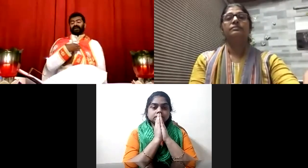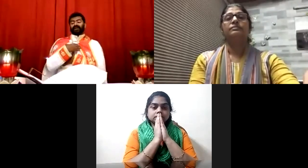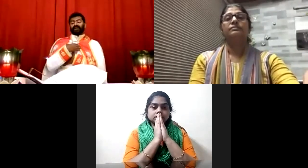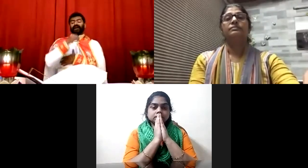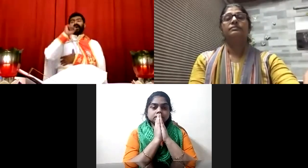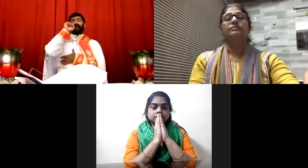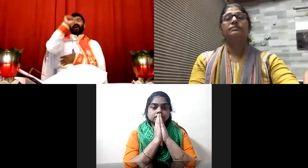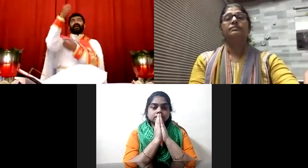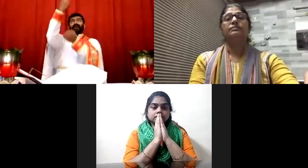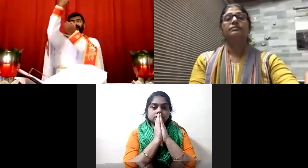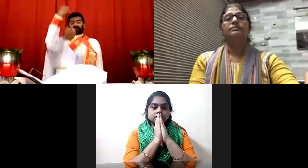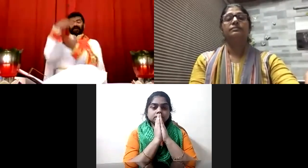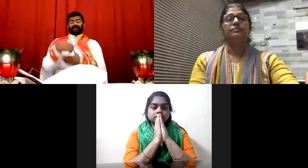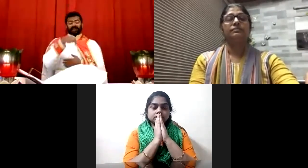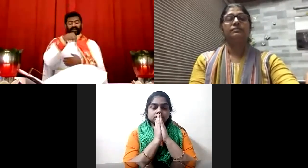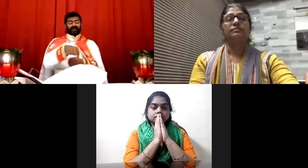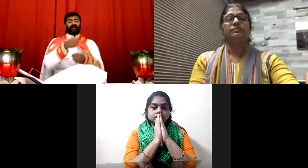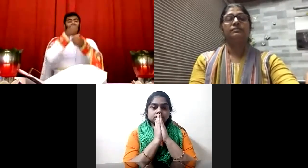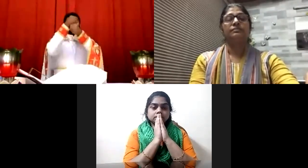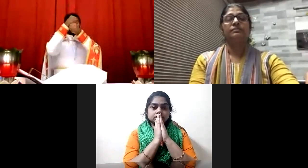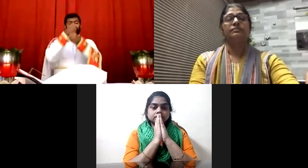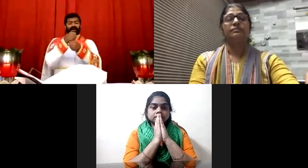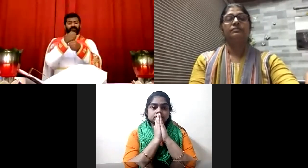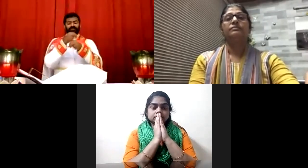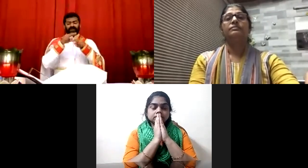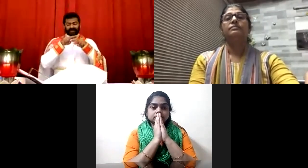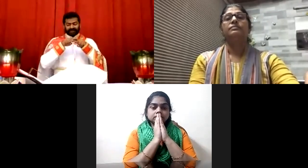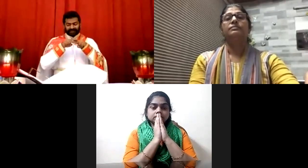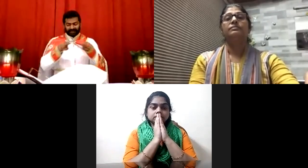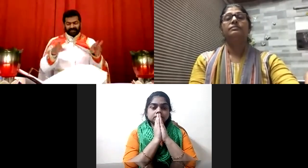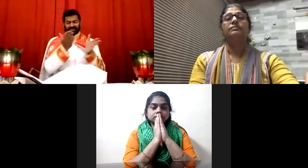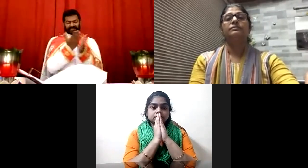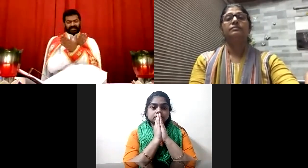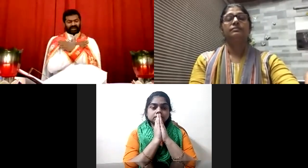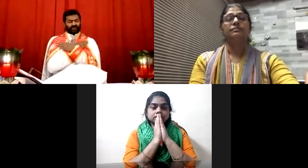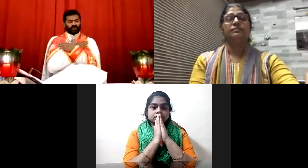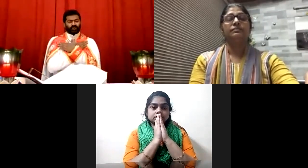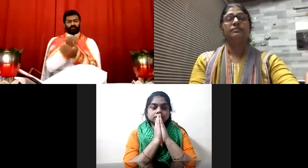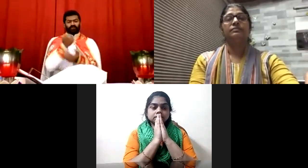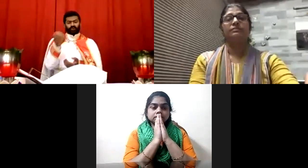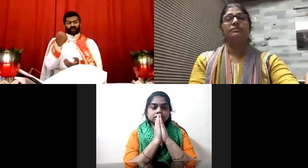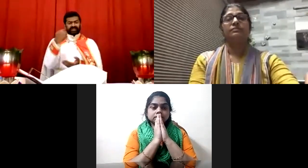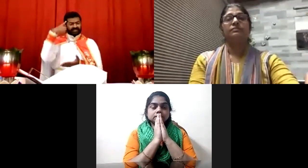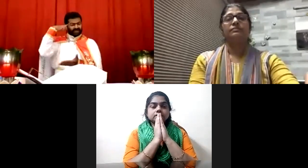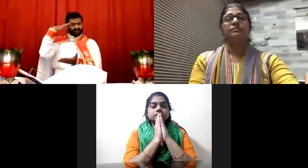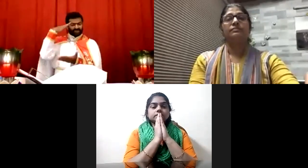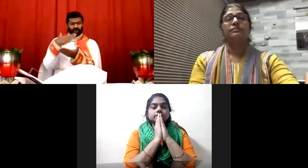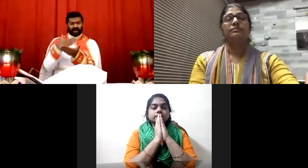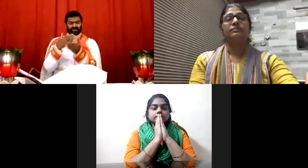യോഗ്യരാക്കി. അങ്ങ് നൽകിയ ഈ ദാനം തികഞ്ഞ സ്നേഹത്തോടും